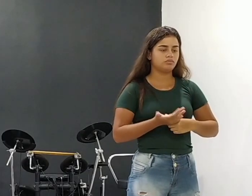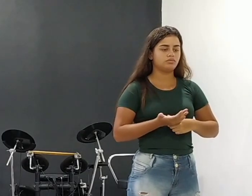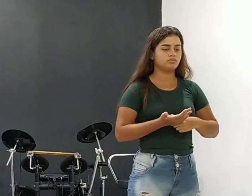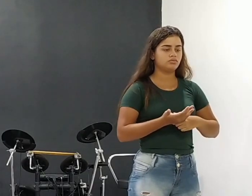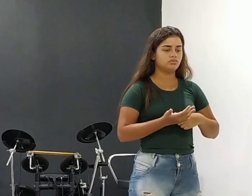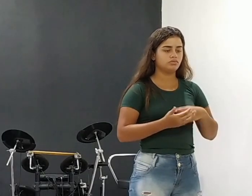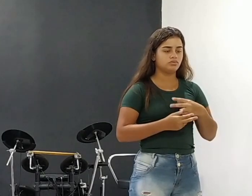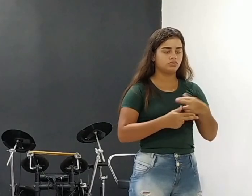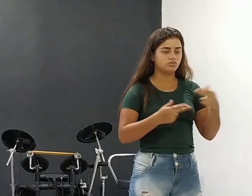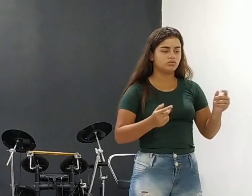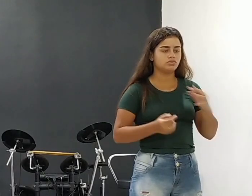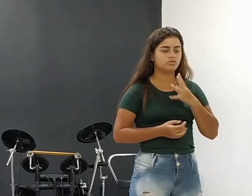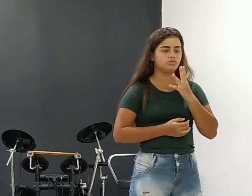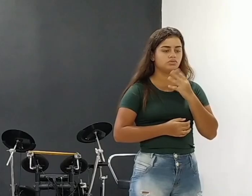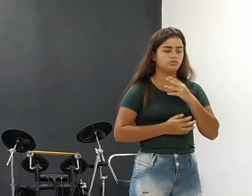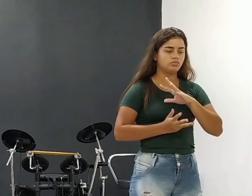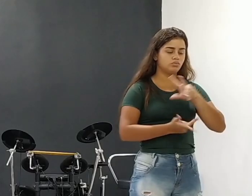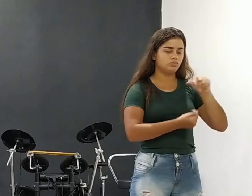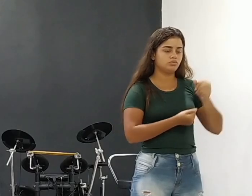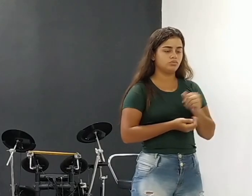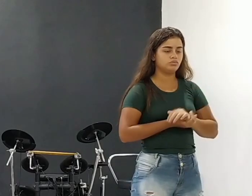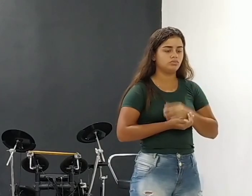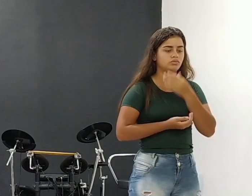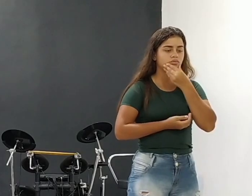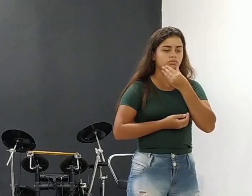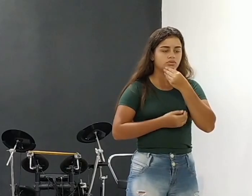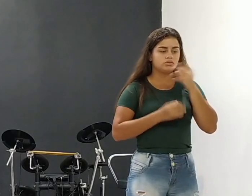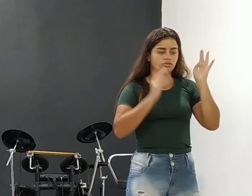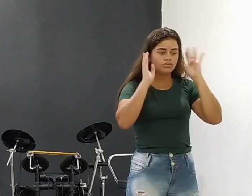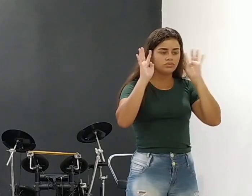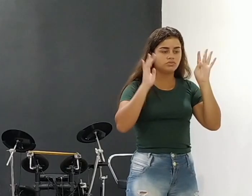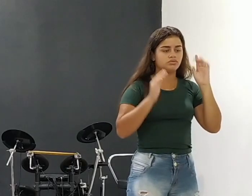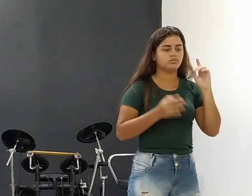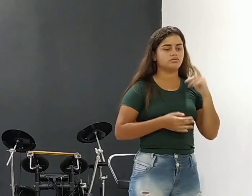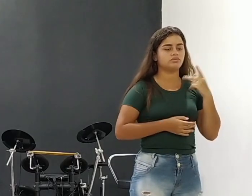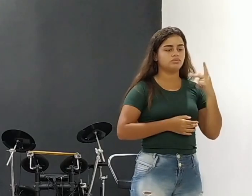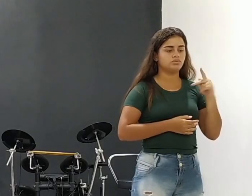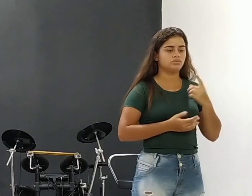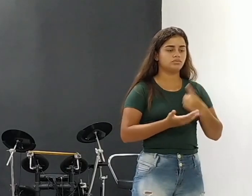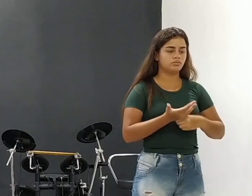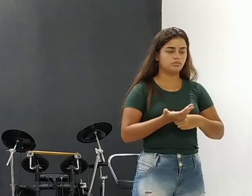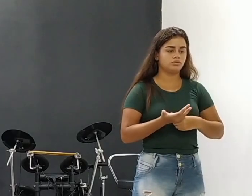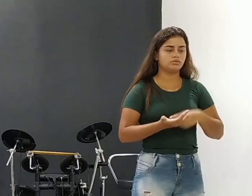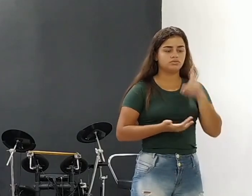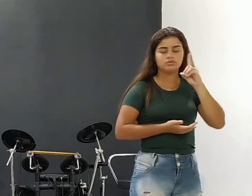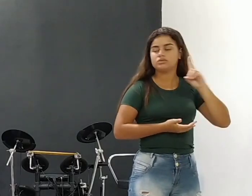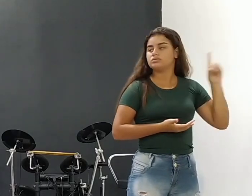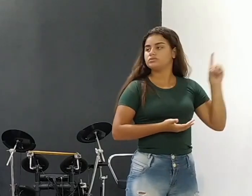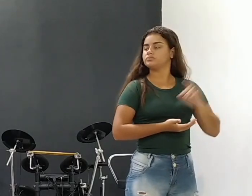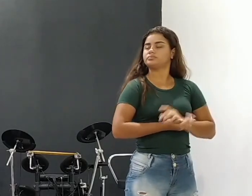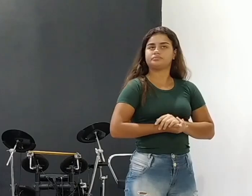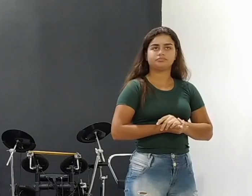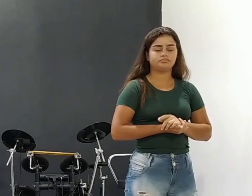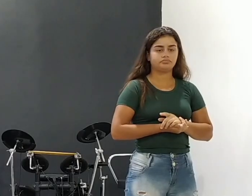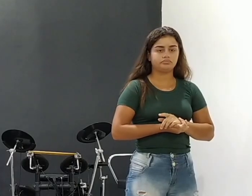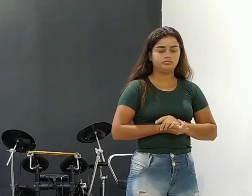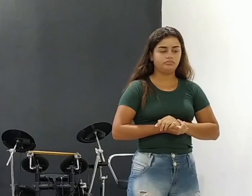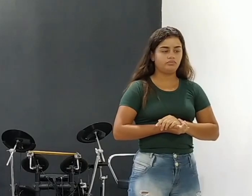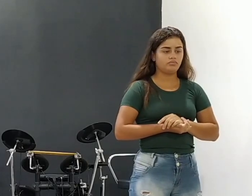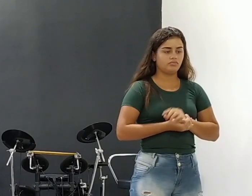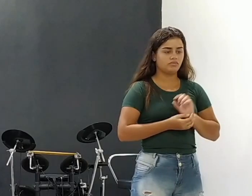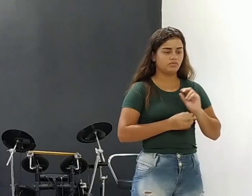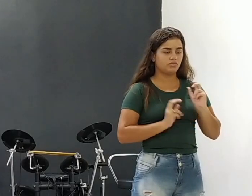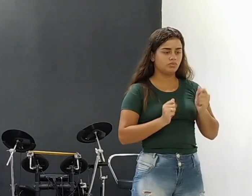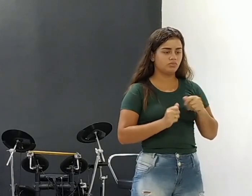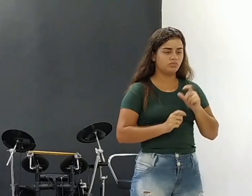imagina você nas mãos de Deus. O compromisso que você vai ter. Irmão, todo mundo tem, nem que seja meia hora.